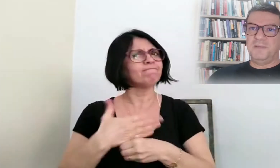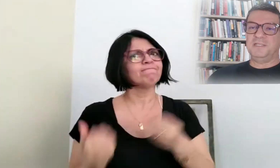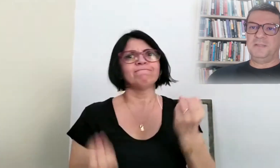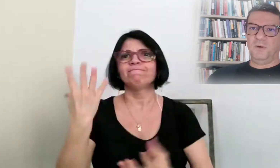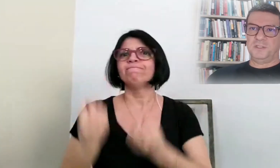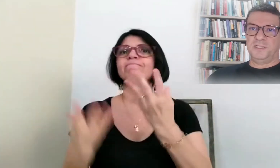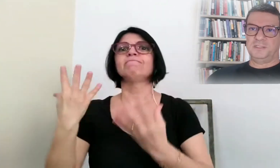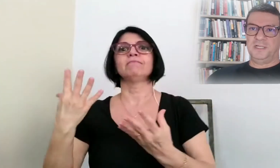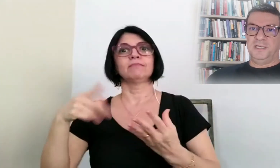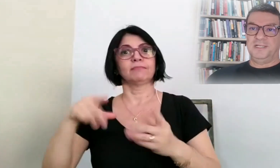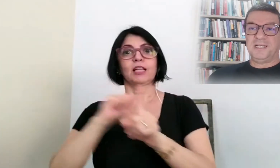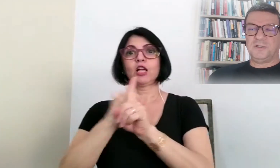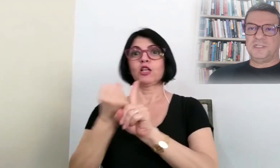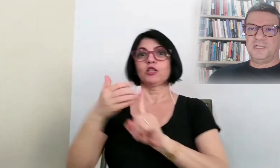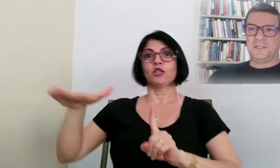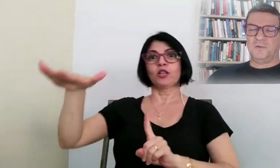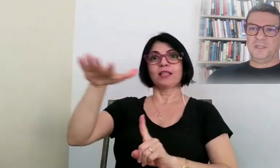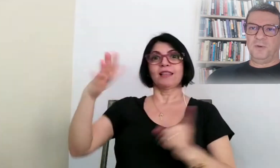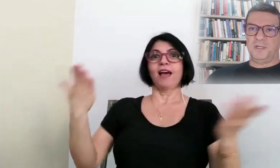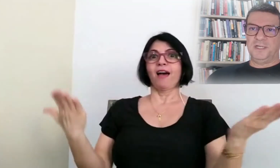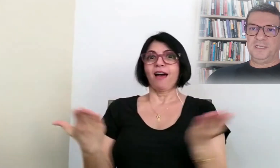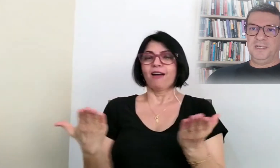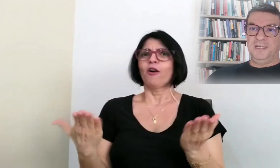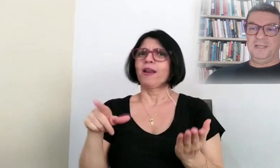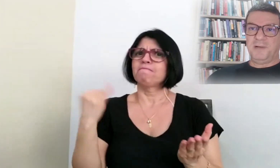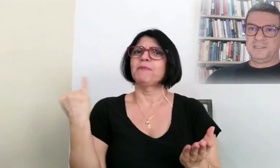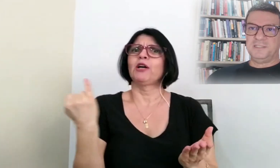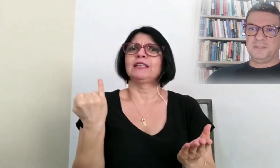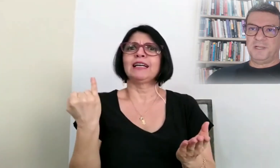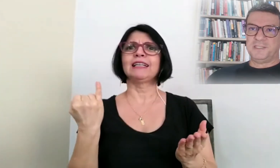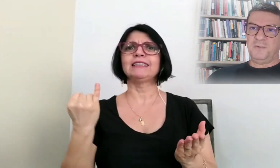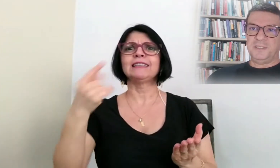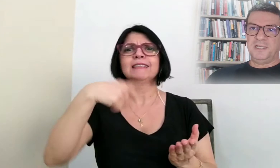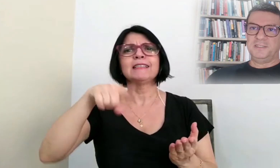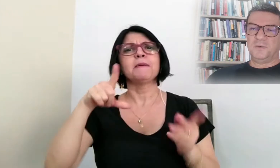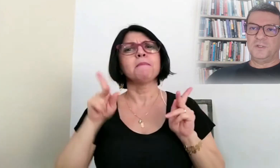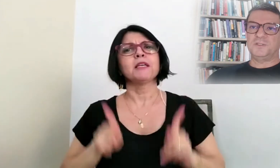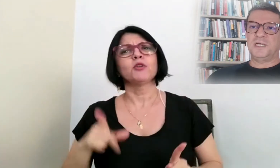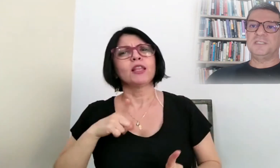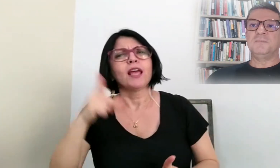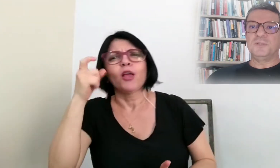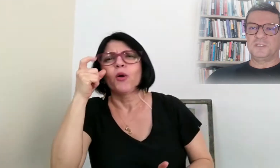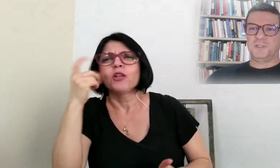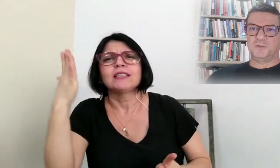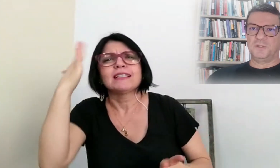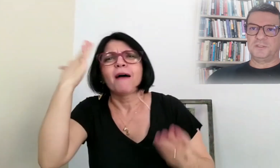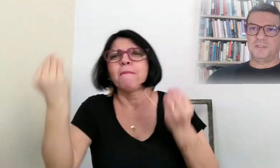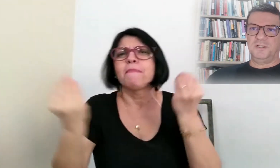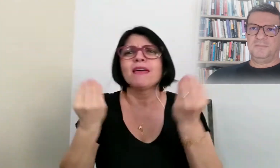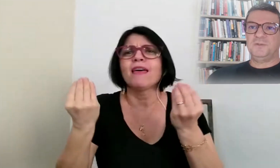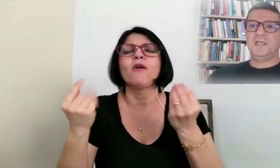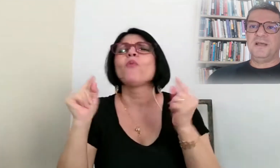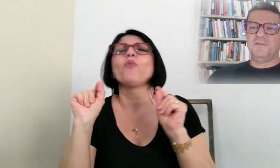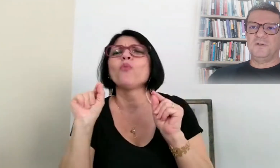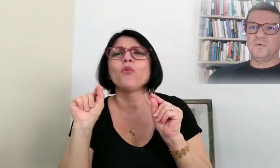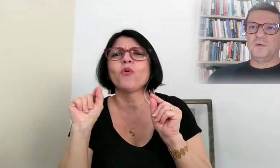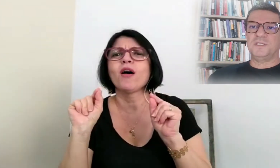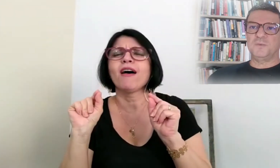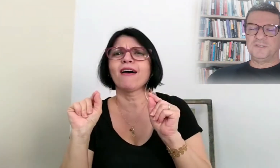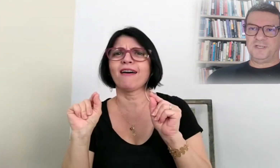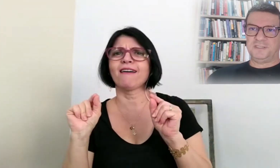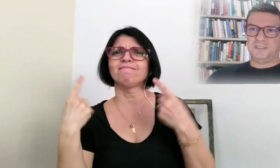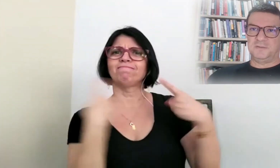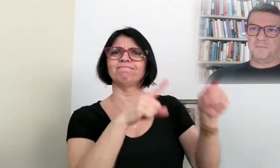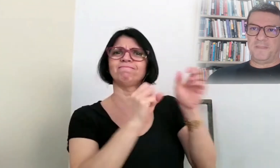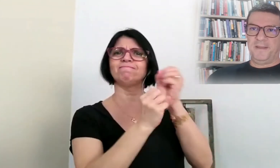de uma imensa importância na sociedade contemporânea e passa a despertar o interesse e a curiosidade de muitas pessoas. Mas o que é, afinal de